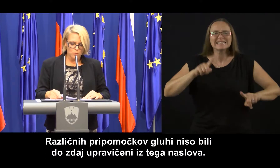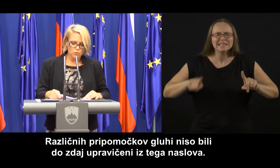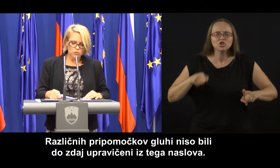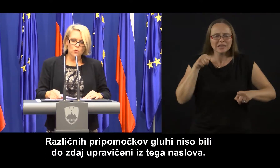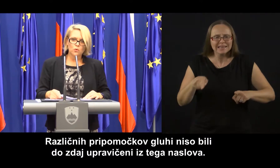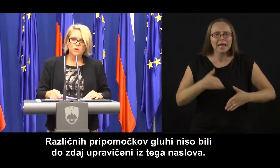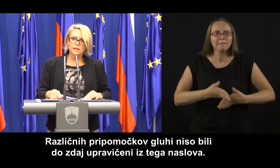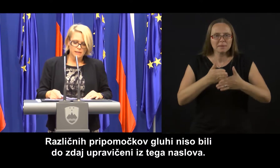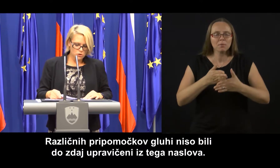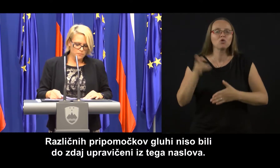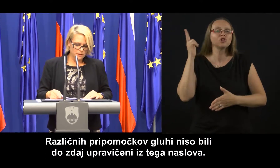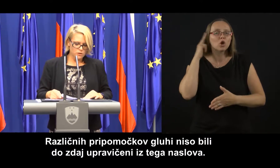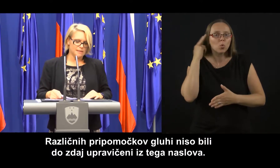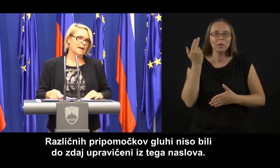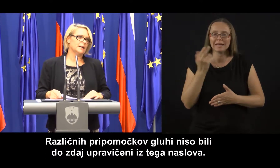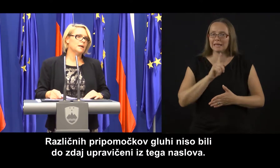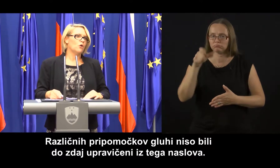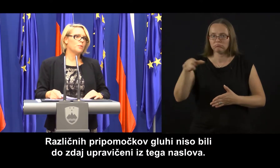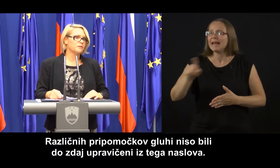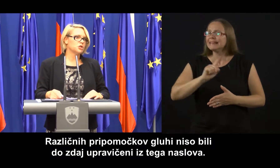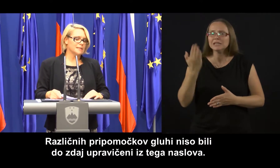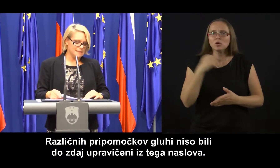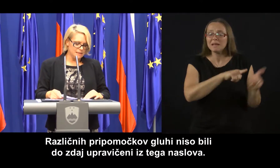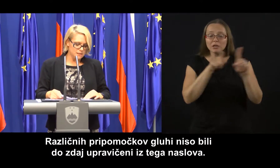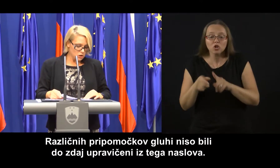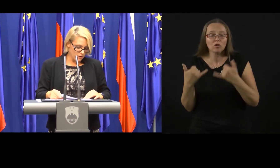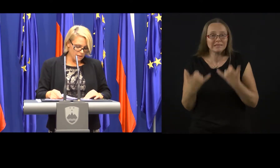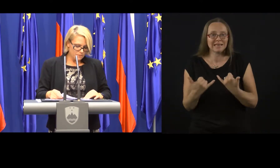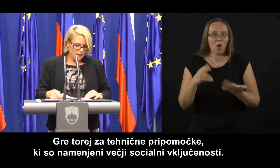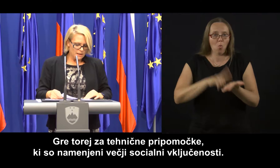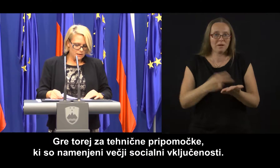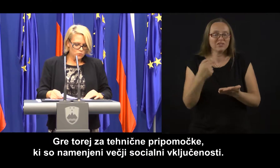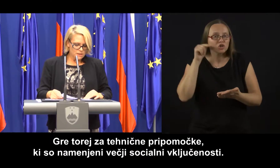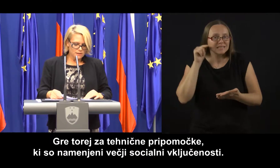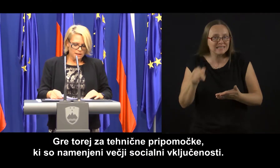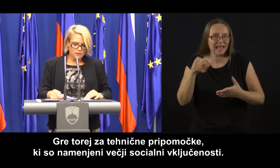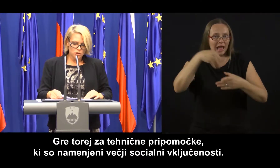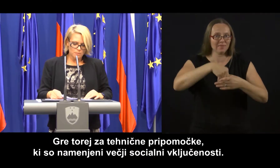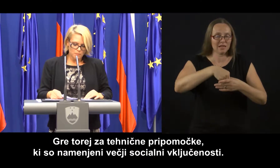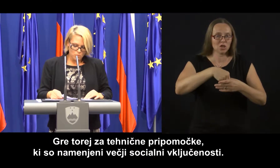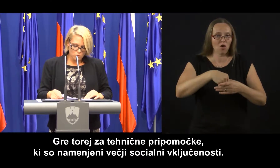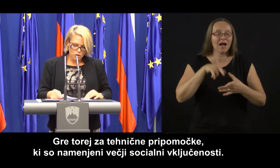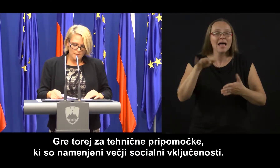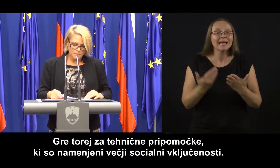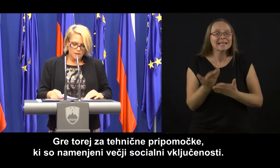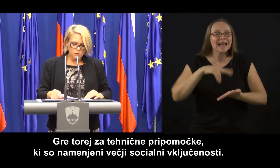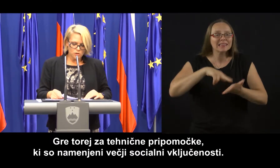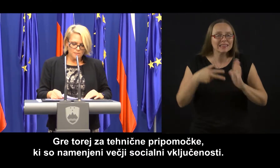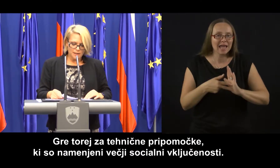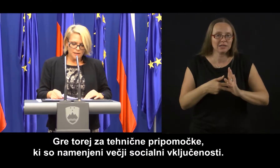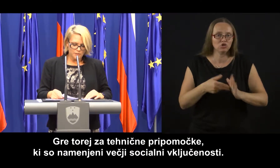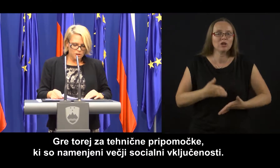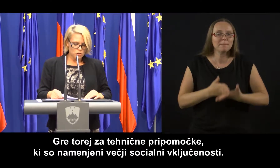različnih pripomočkov gluhi niso bili do sedaj upravičeni iz tega naslova. Gre torej za tehnične pripomočke, ki